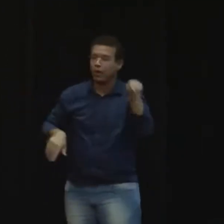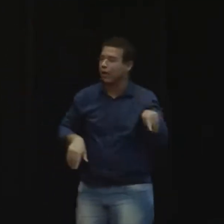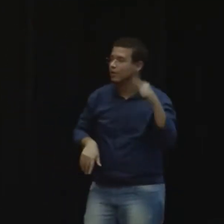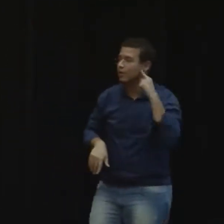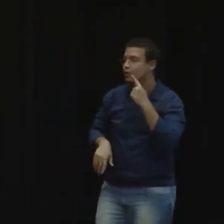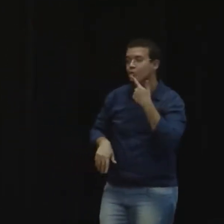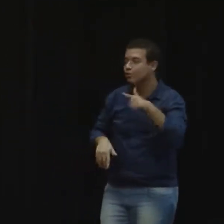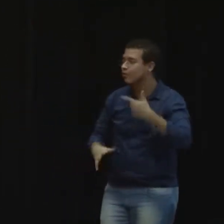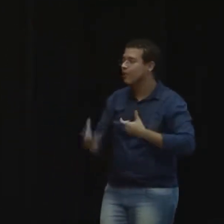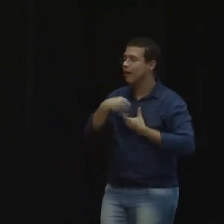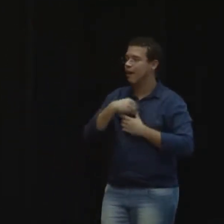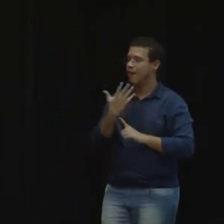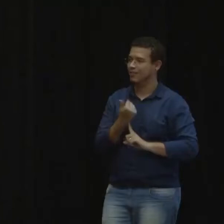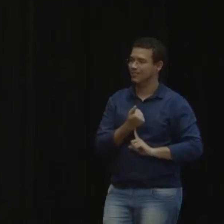Às vezes,